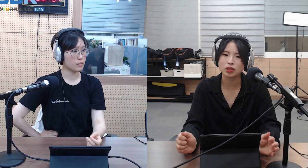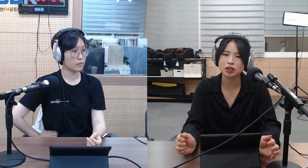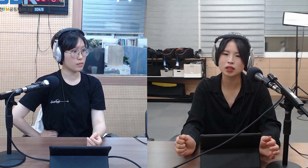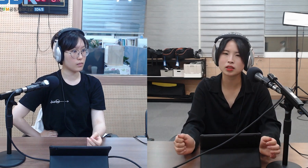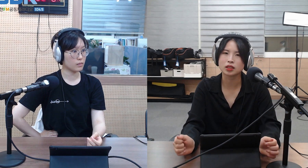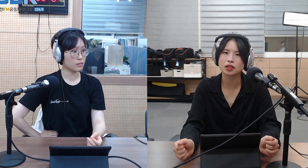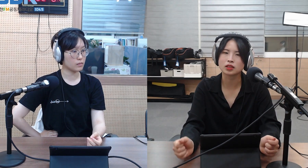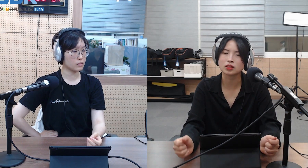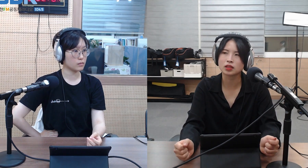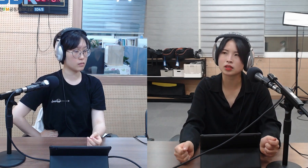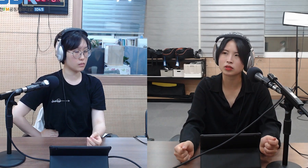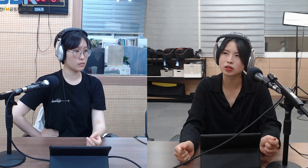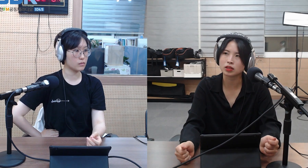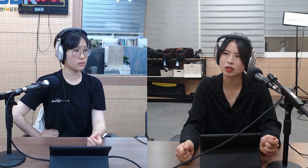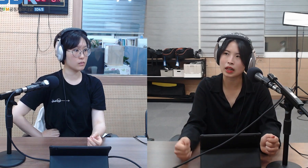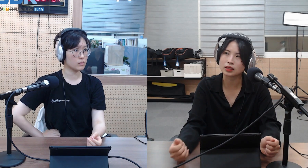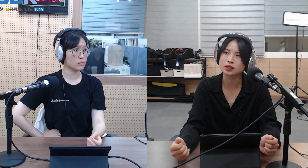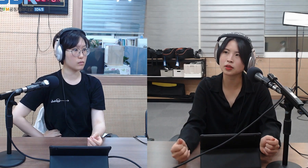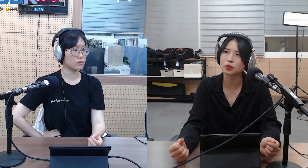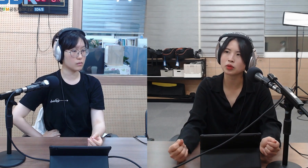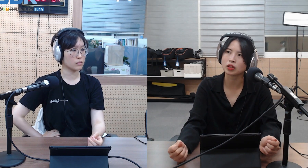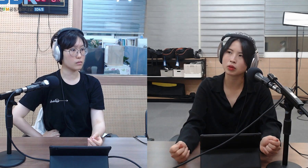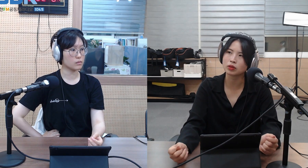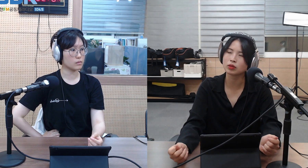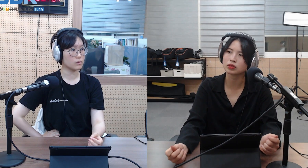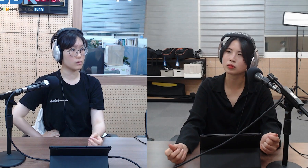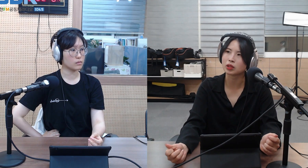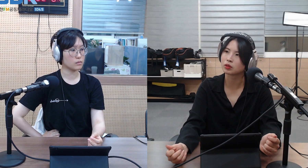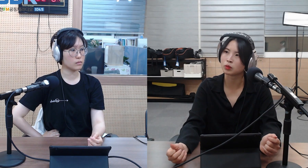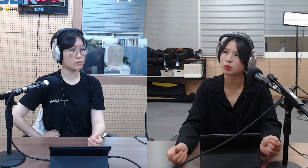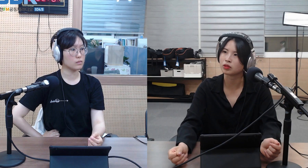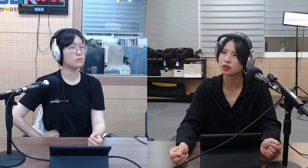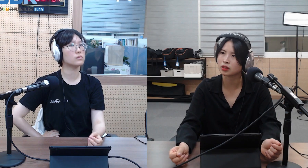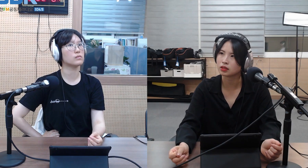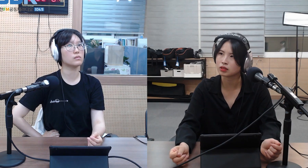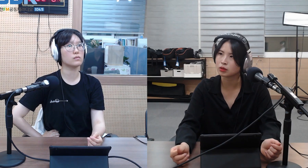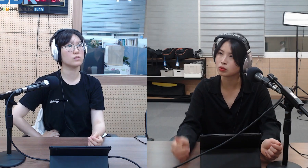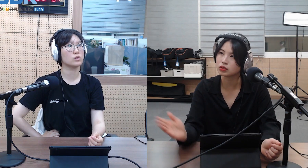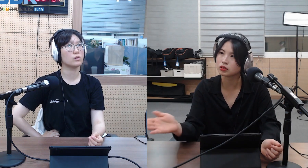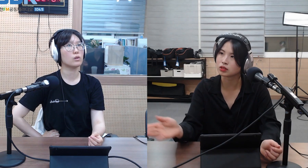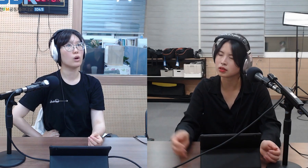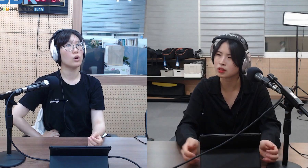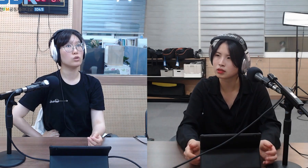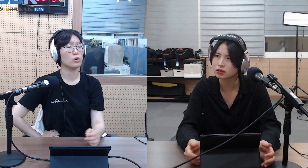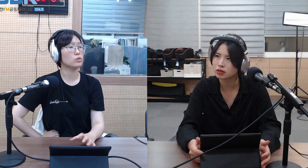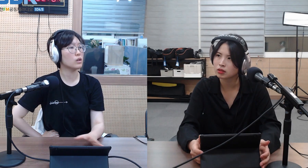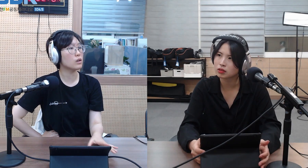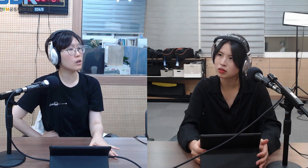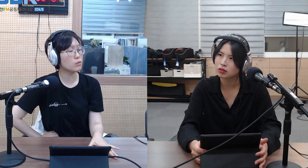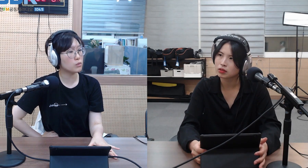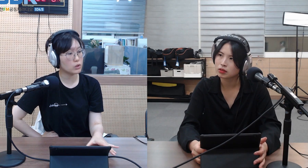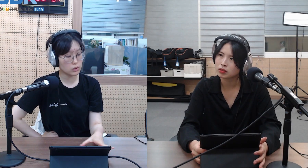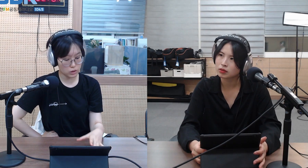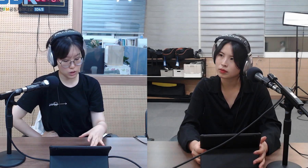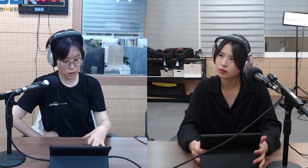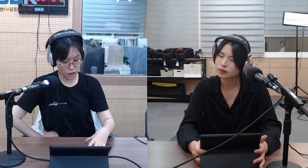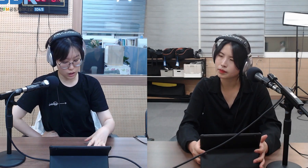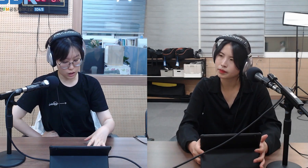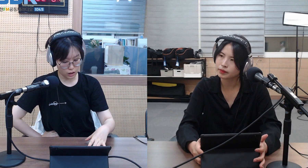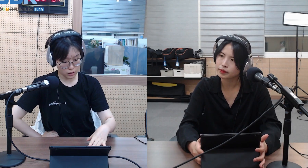본인이 장애인 인식 개선 강사로 이렇게 활동하는 건 많이 못 본 것 같아요. 보신 적 있으세요? 저도 생각해보면은 제가